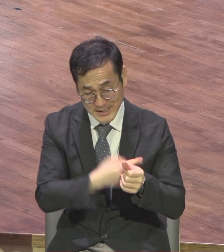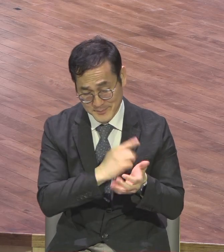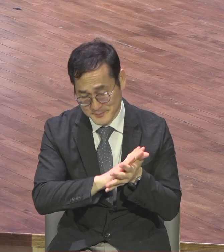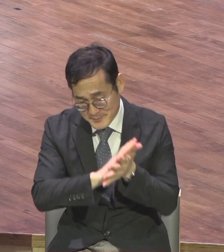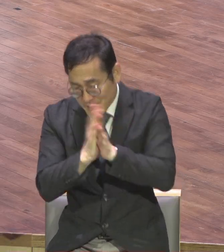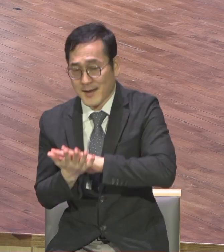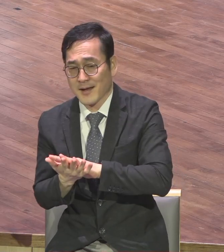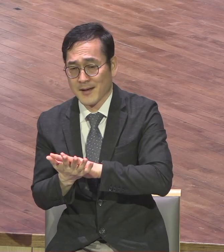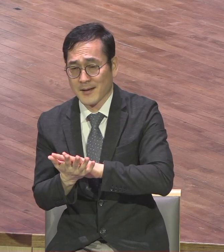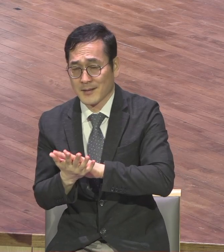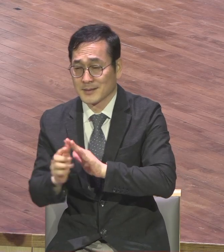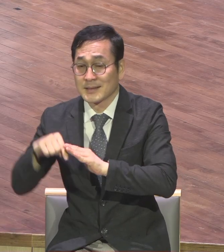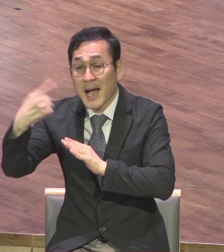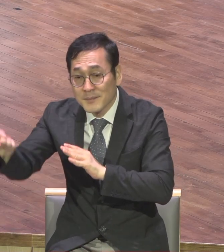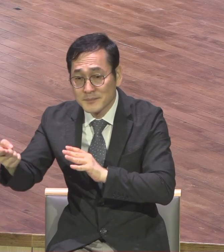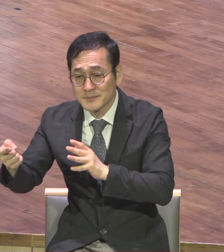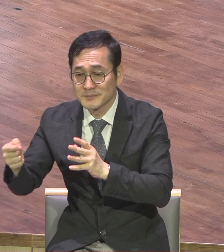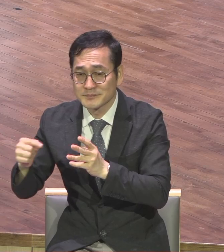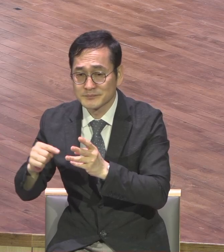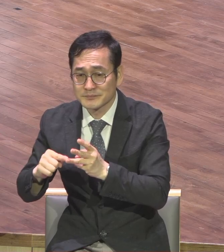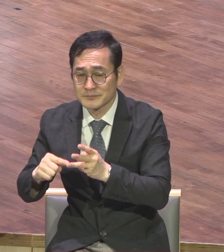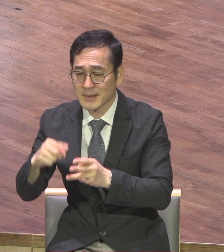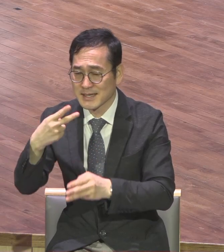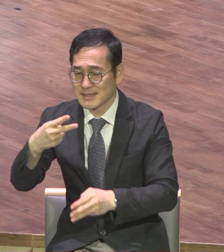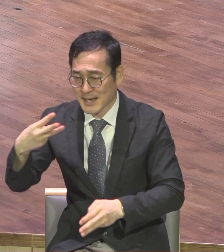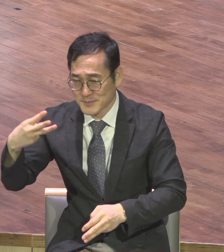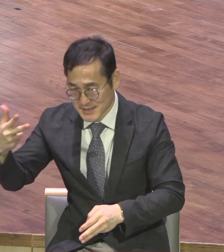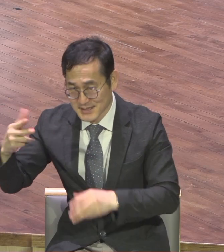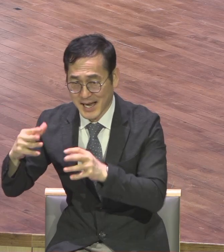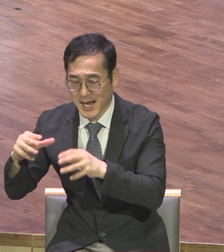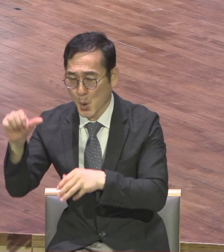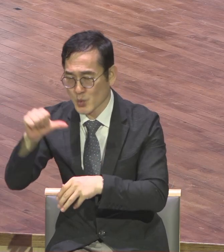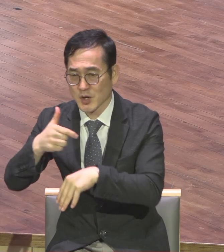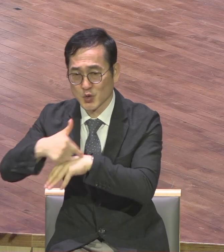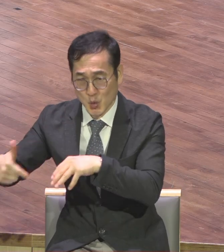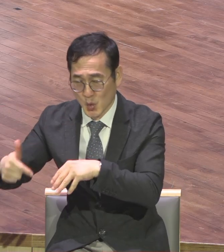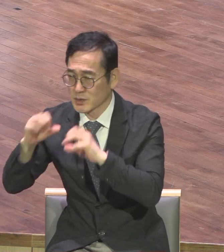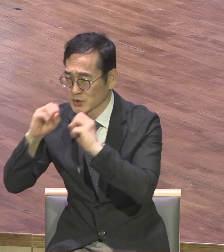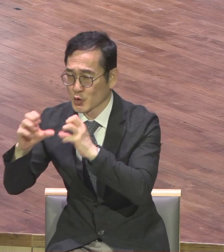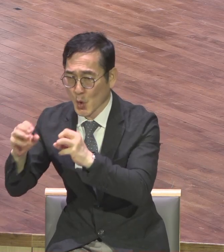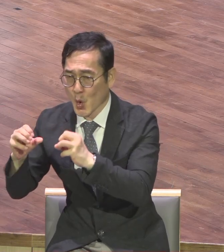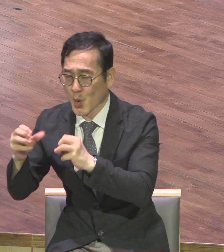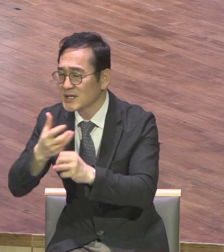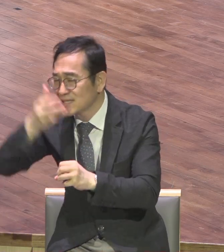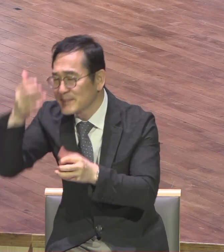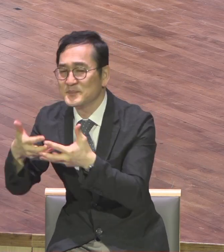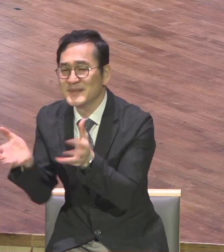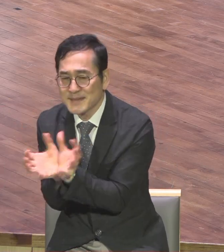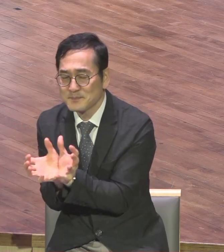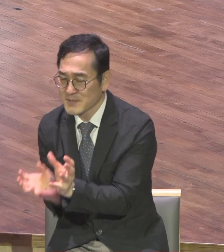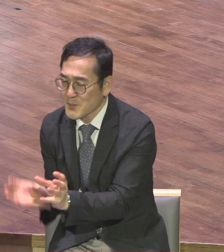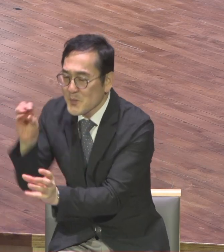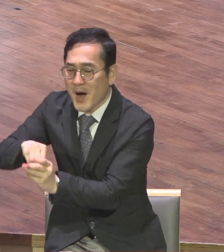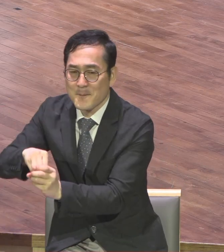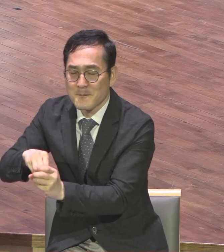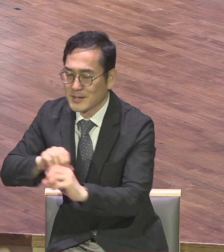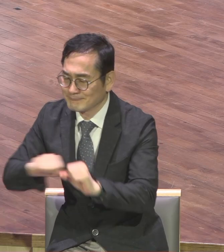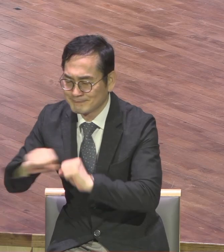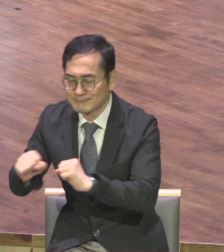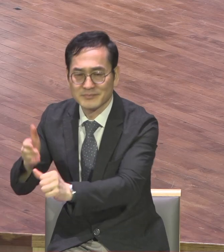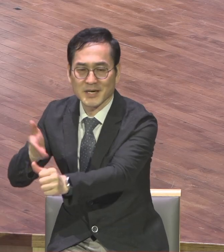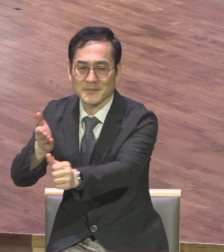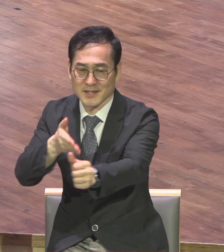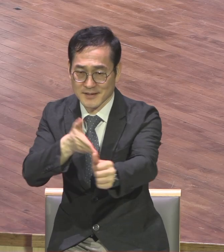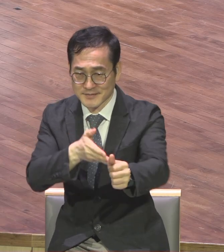되어져서 237 나라 5천 종족을 살리는 237 선교 드림팀의 절대 구성원으로 멋지게 자리매김